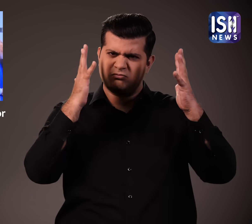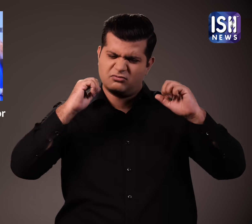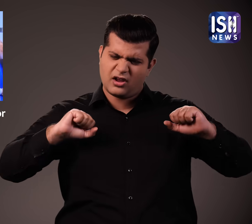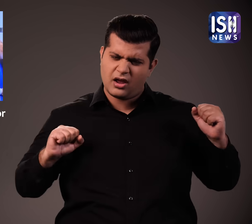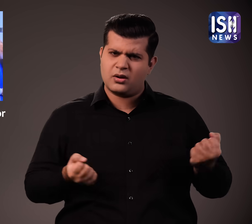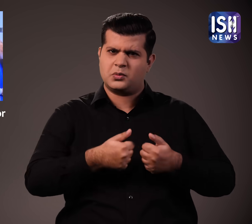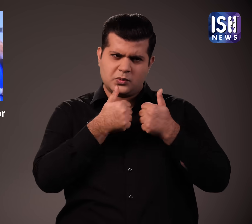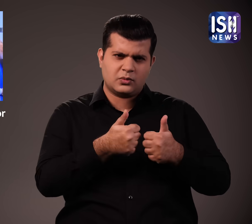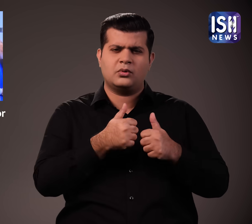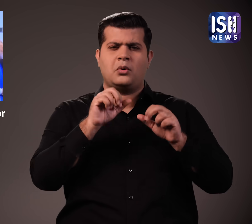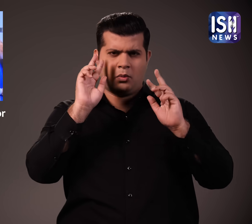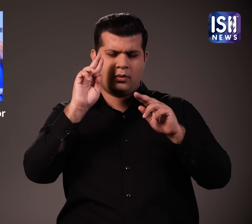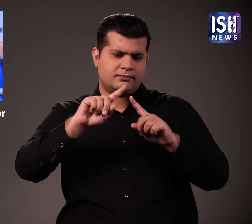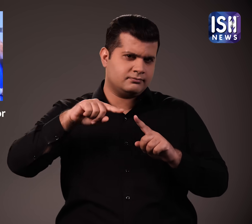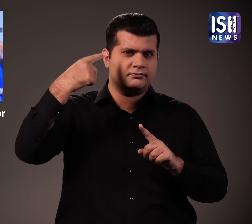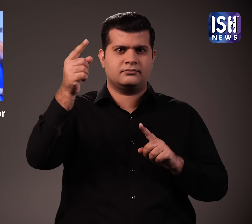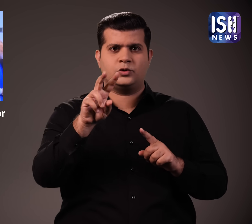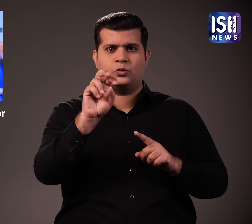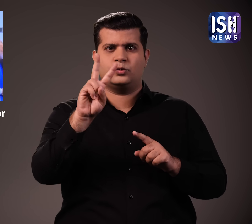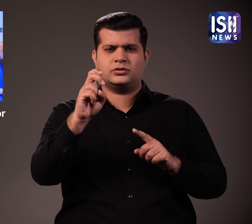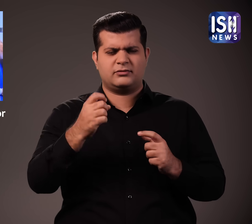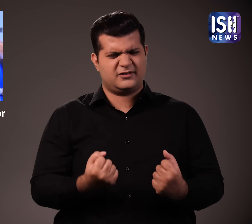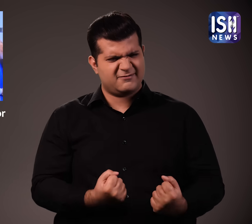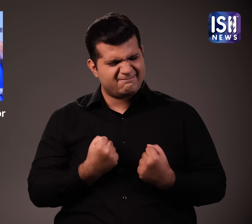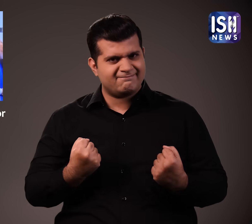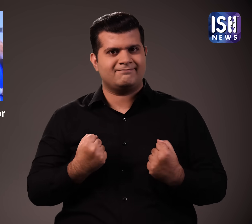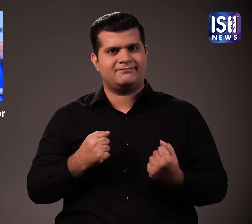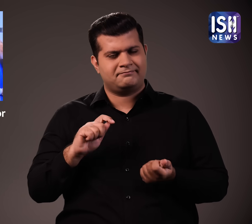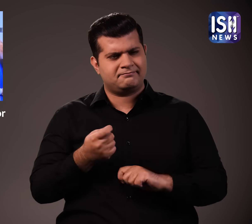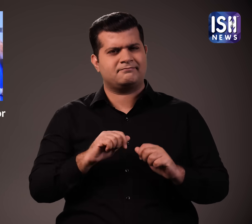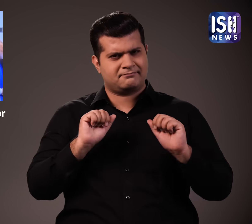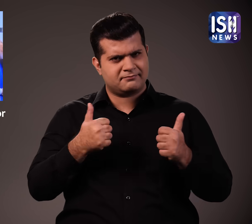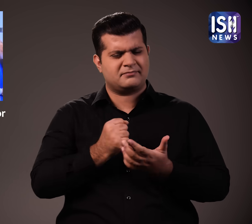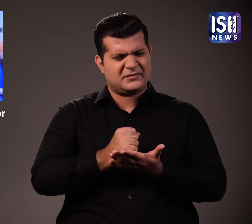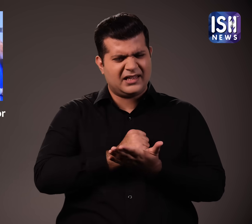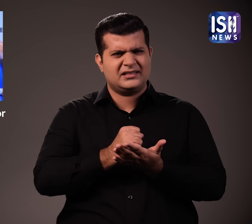बहुत मेहनत की आशा है कि हम 2027 में मस्बूत और बहतर बन कर रहेंगे